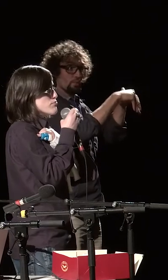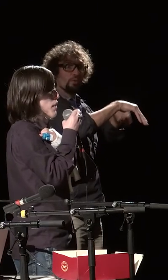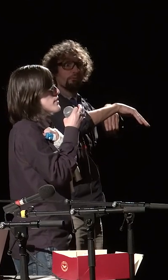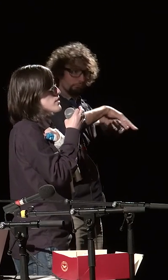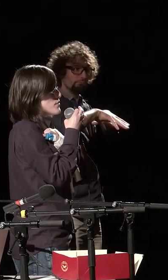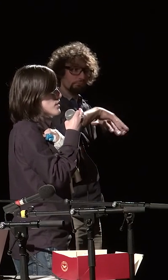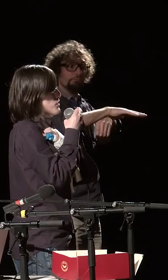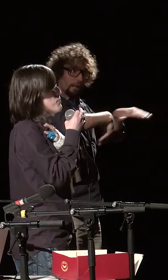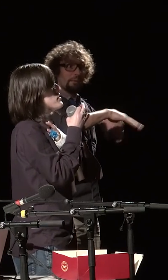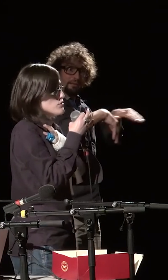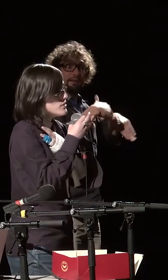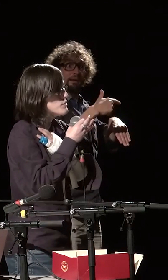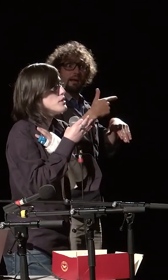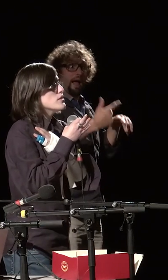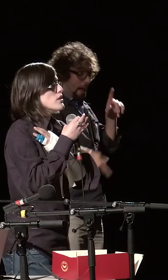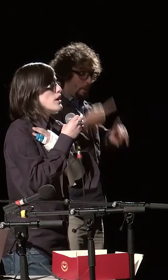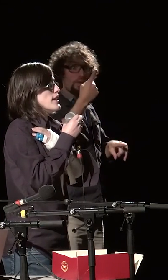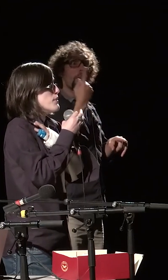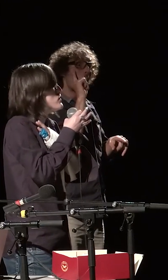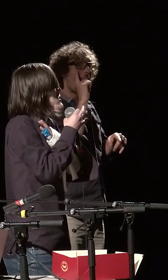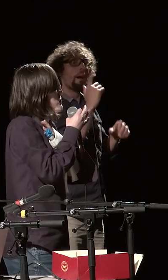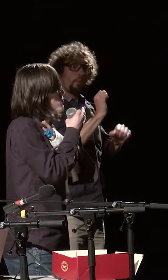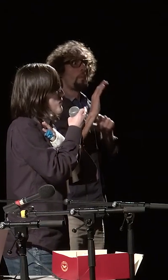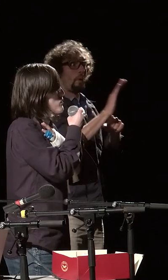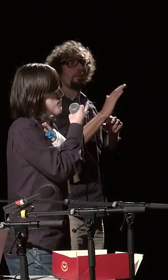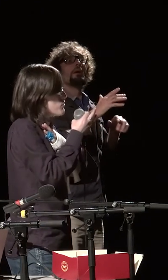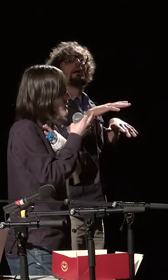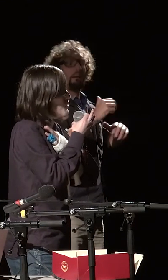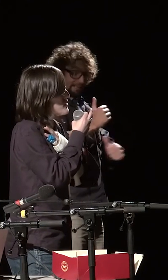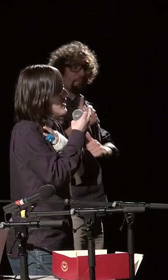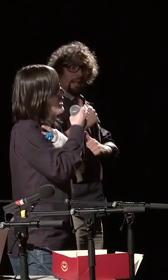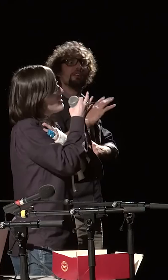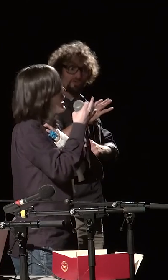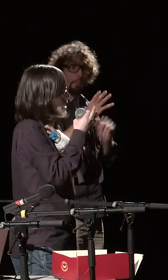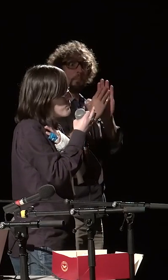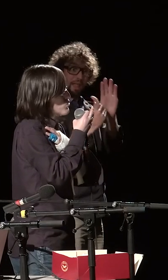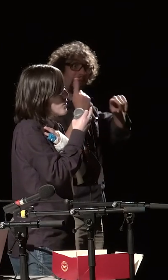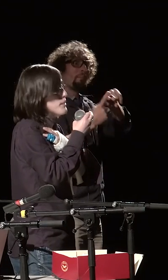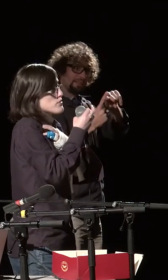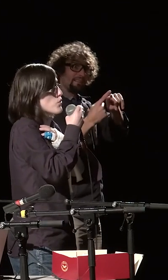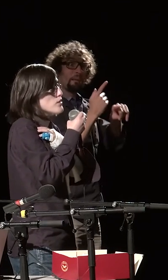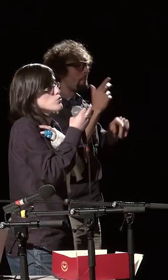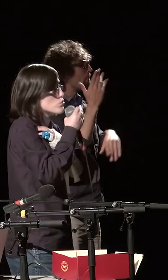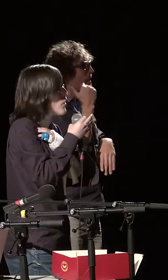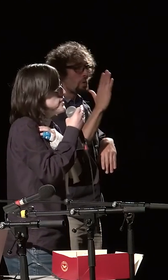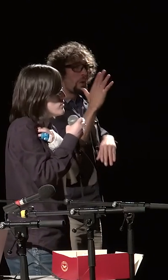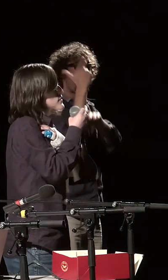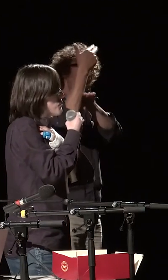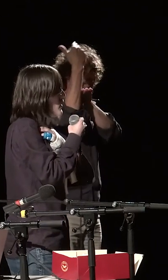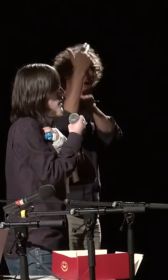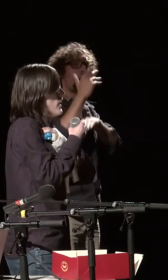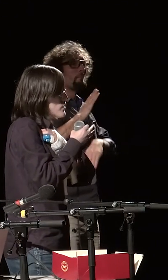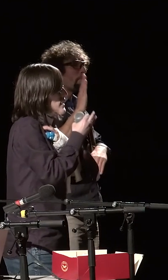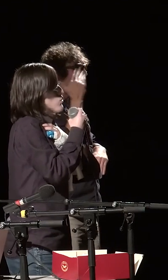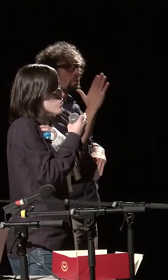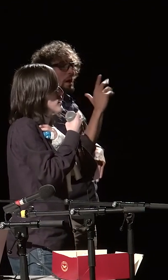on va pouvoir mettre en avant des modèles positifs de discipline. Des menaces des disciplines où, en fait, on n'a pas besoin des policiers et des caméras pour surveiller parce qu'en fait, on s'auto-organise